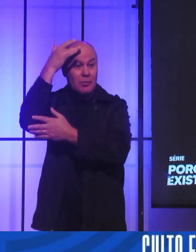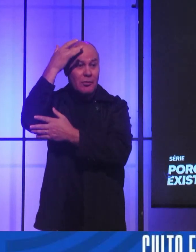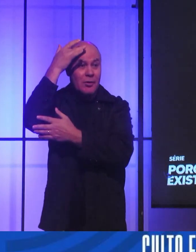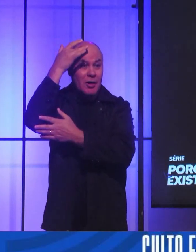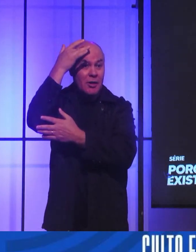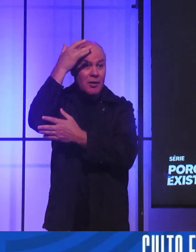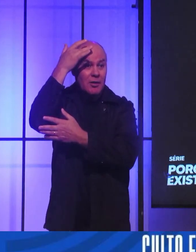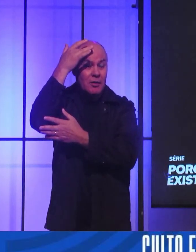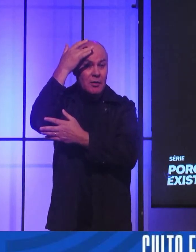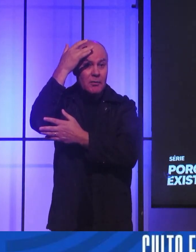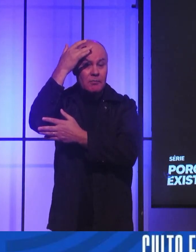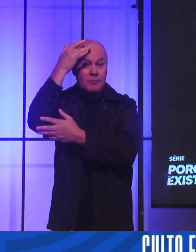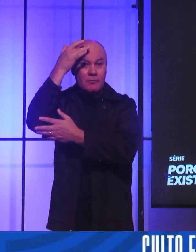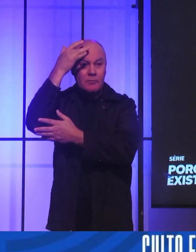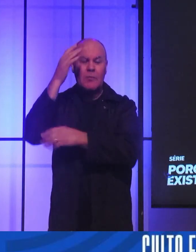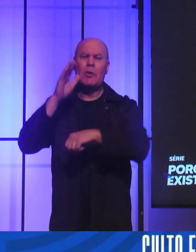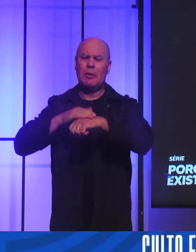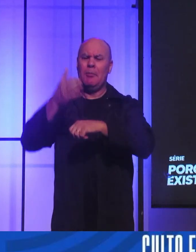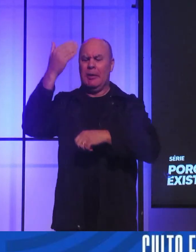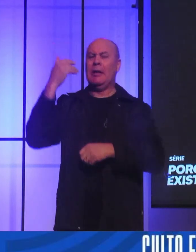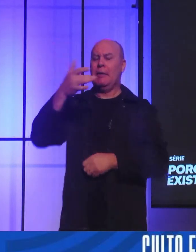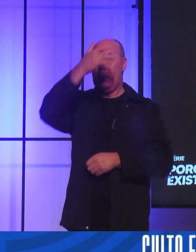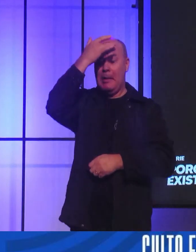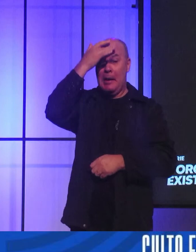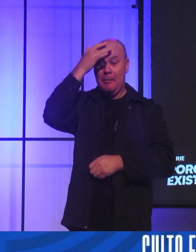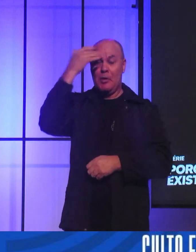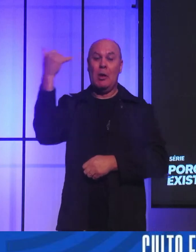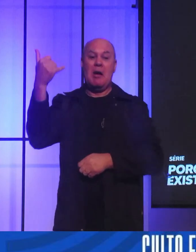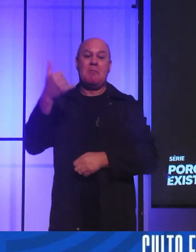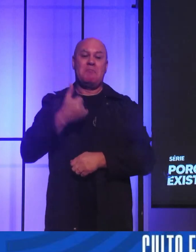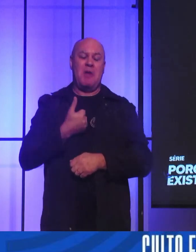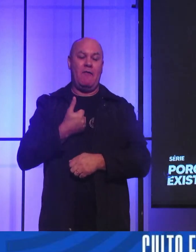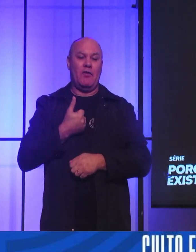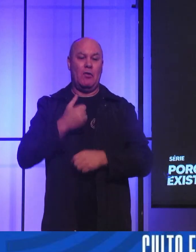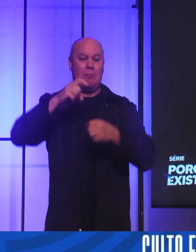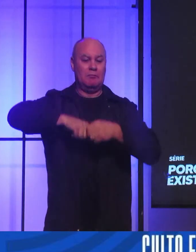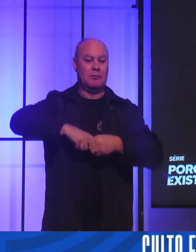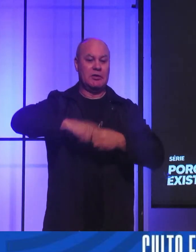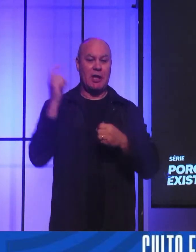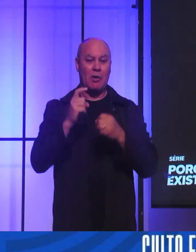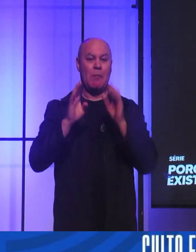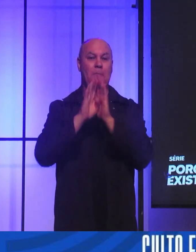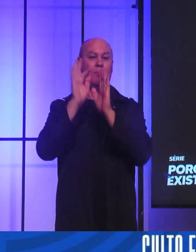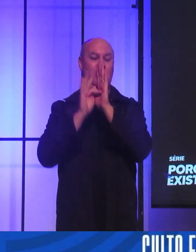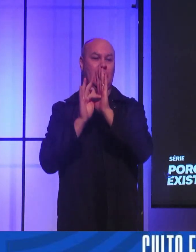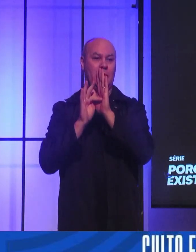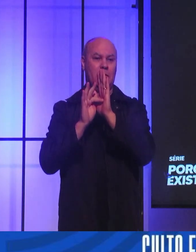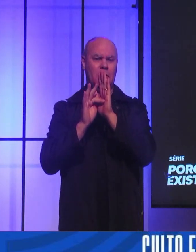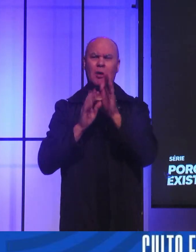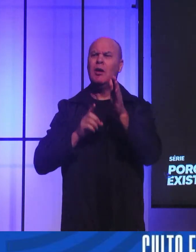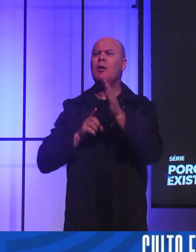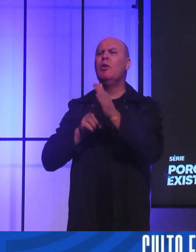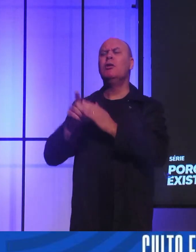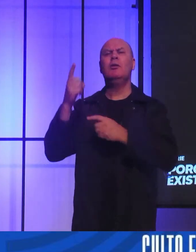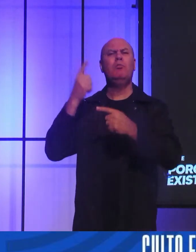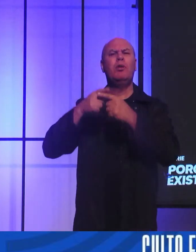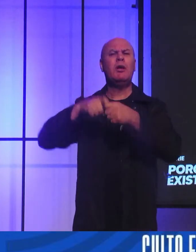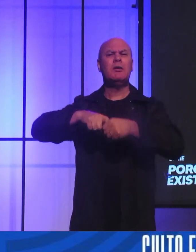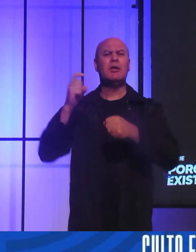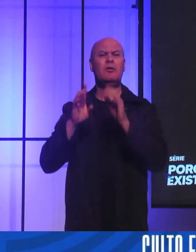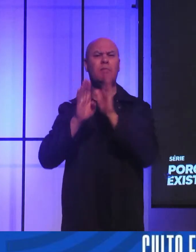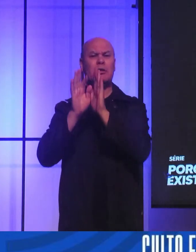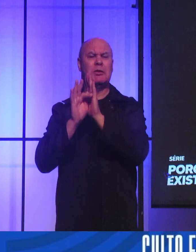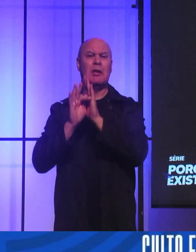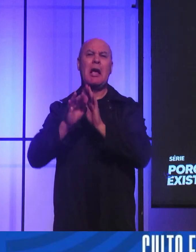da Filadélfia. Eu disse: mas por quê? Ele disse assim: a gente não gosta de igreja grande. A gente antes estava sempre perto do